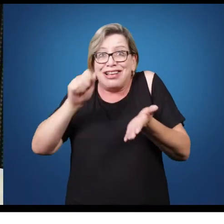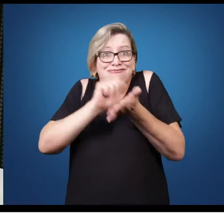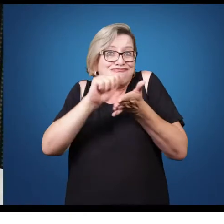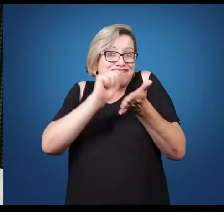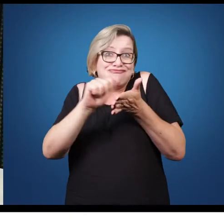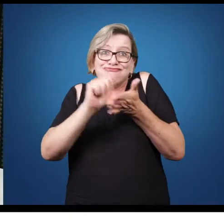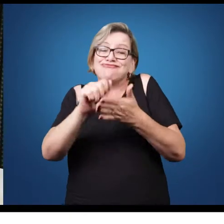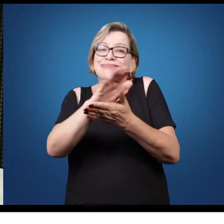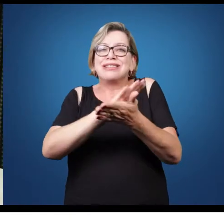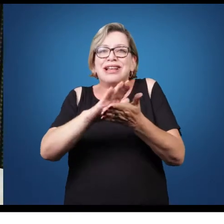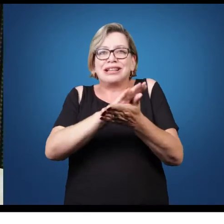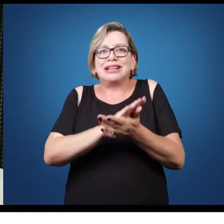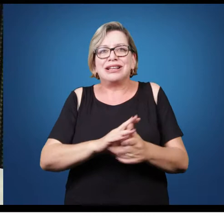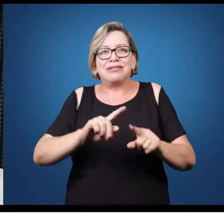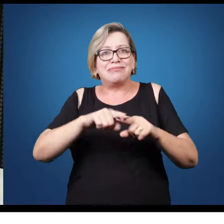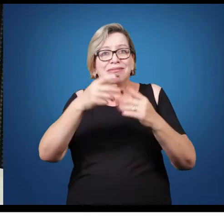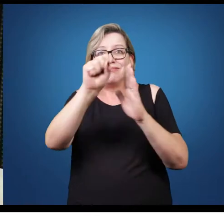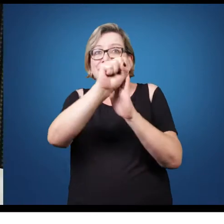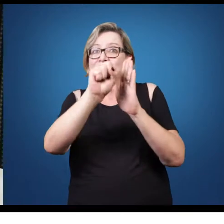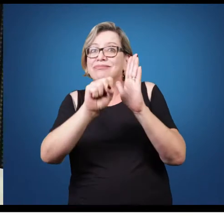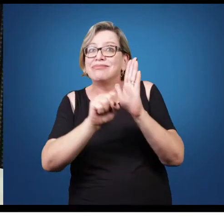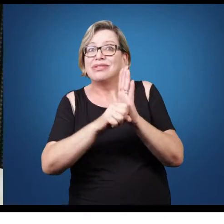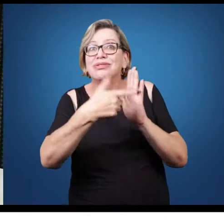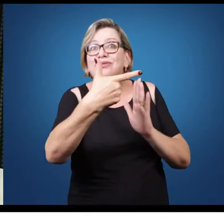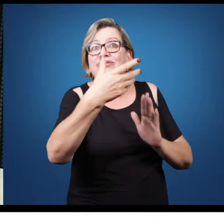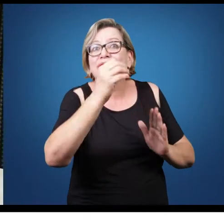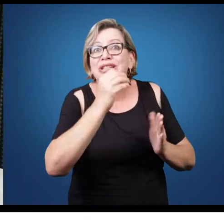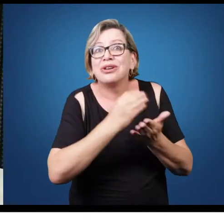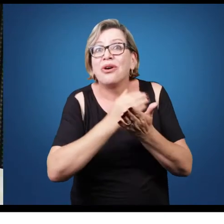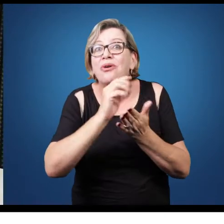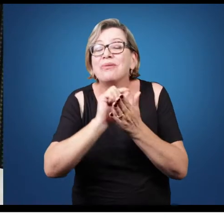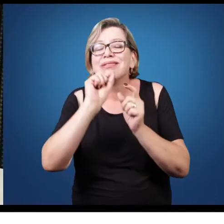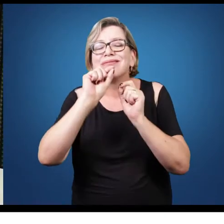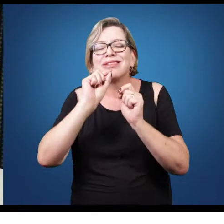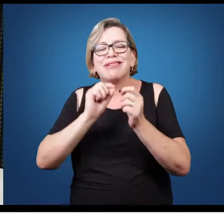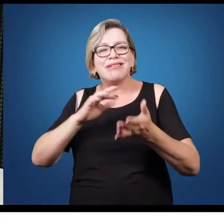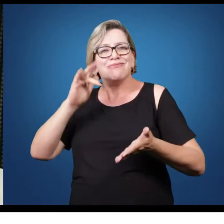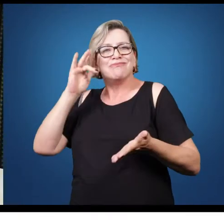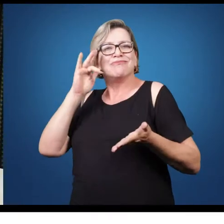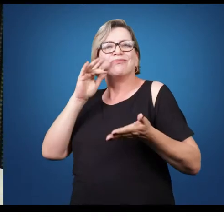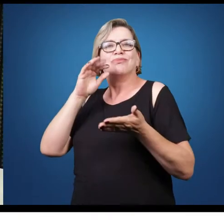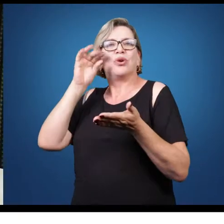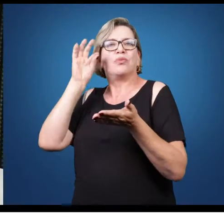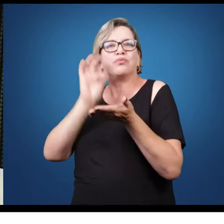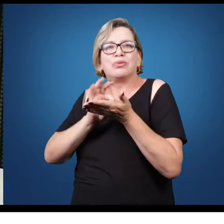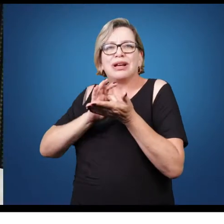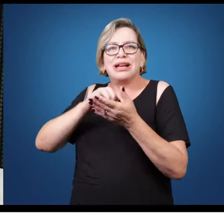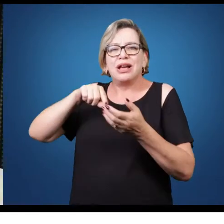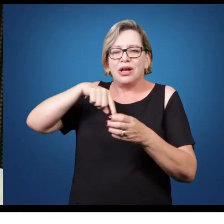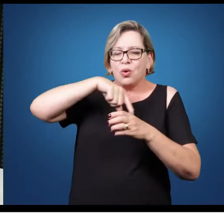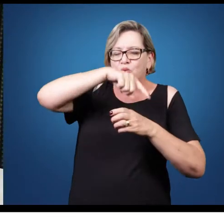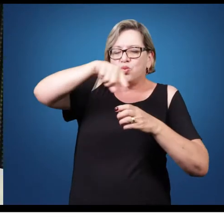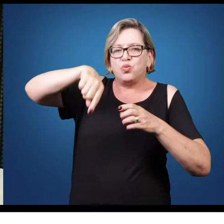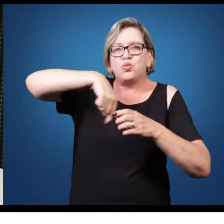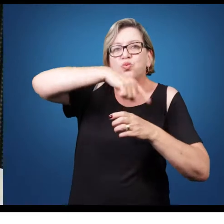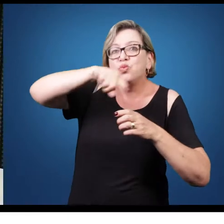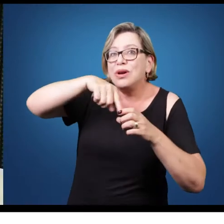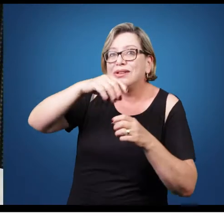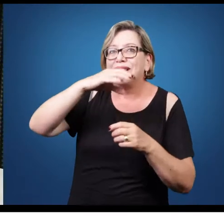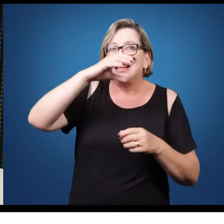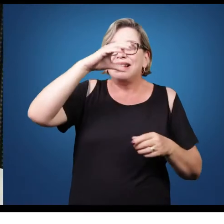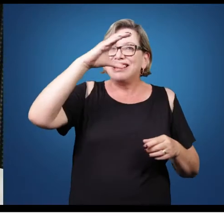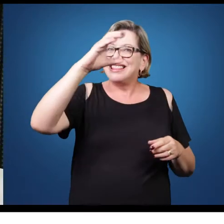é que a música mas no século 20 e suja gravação nessa gravação de discos de cera depois no